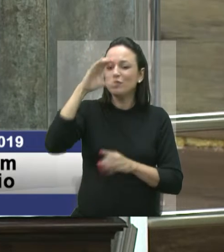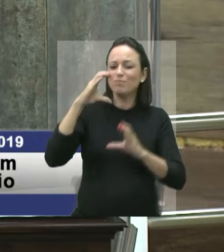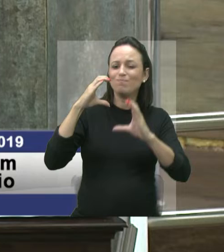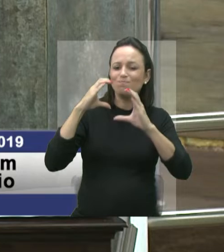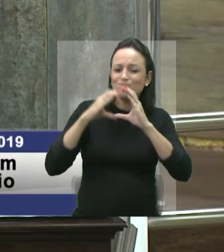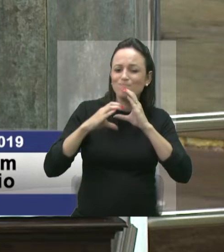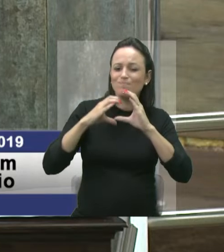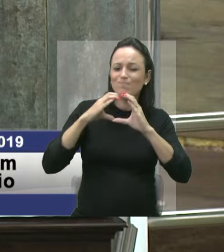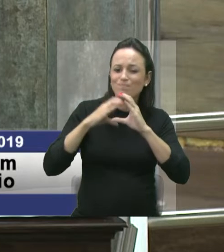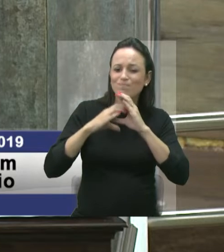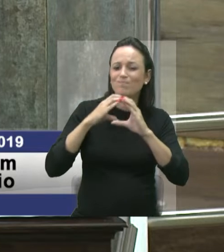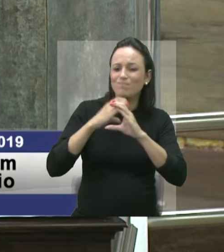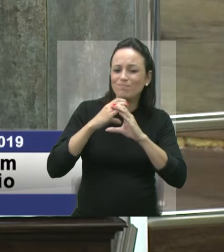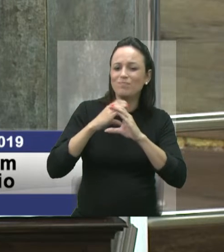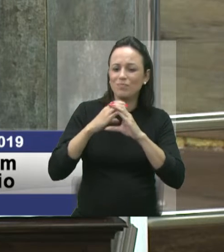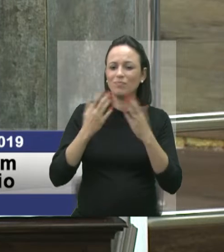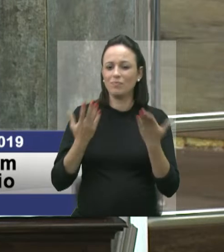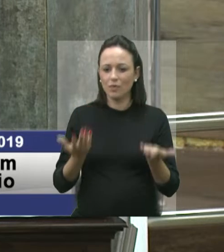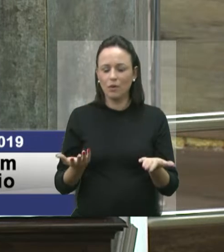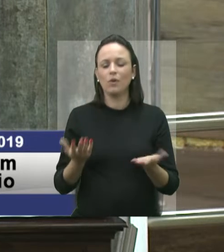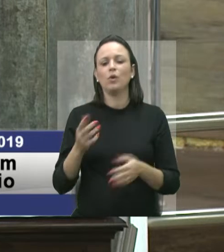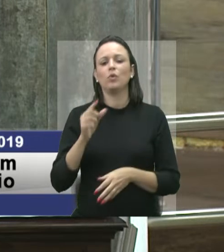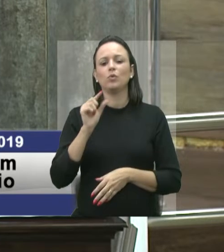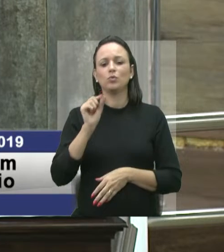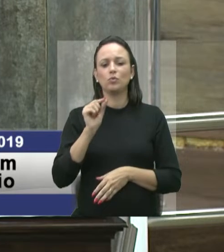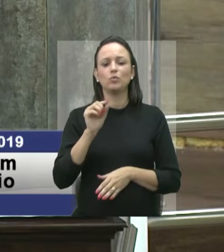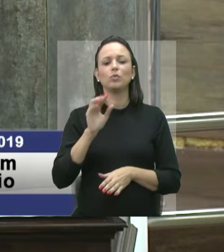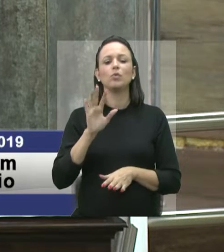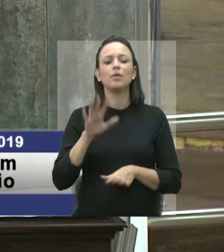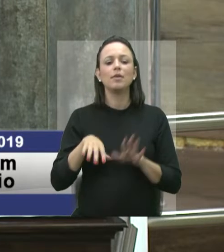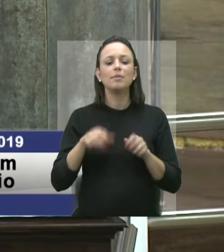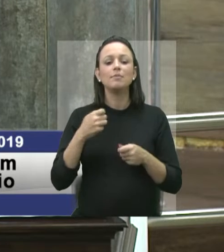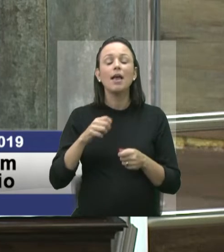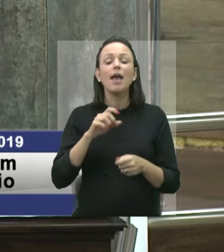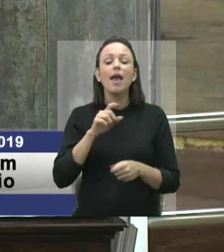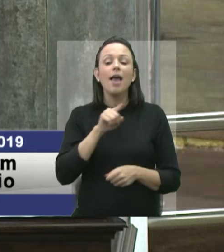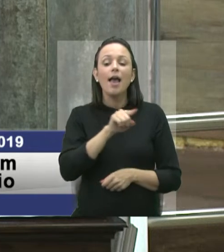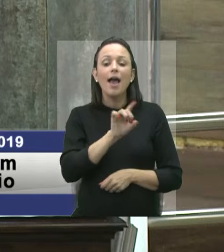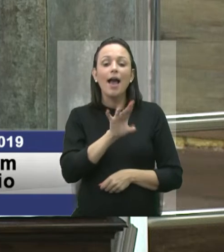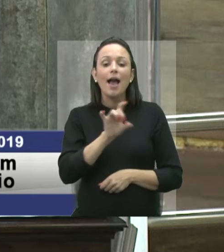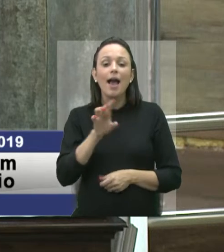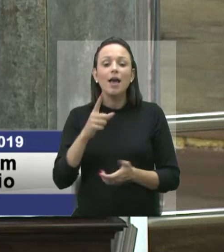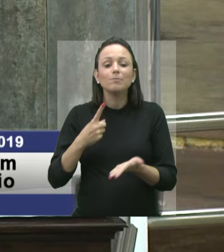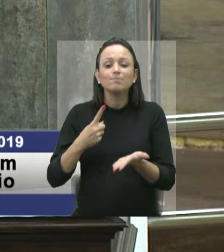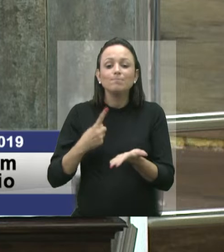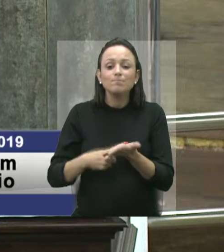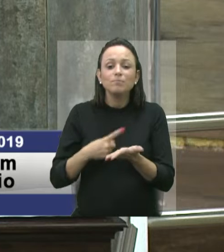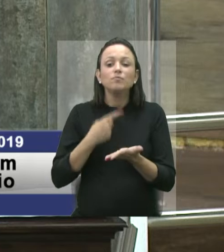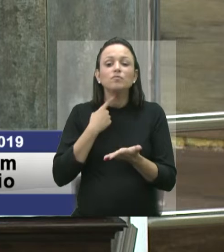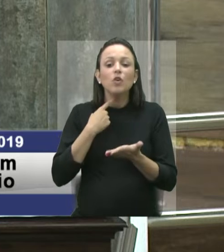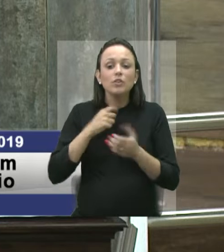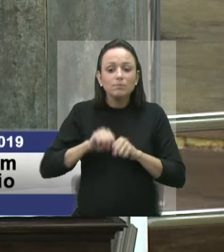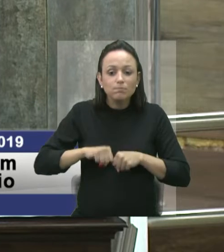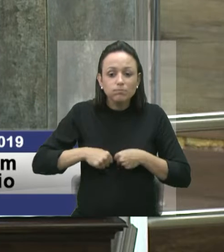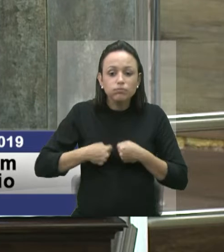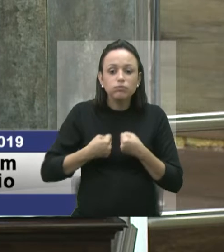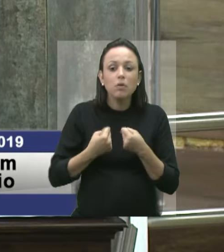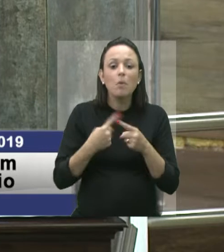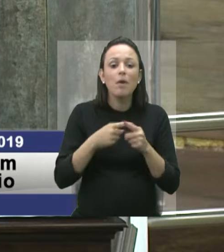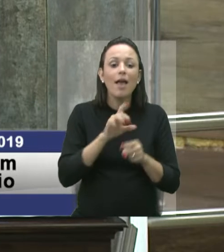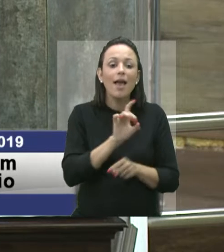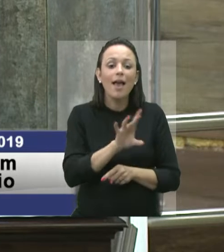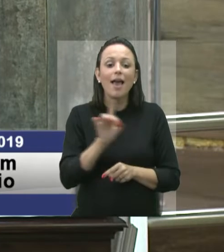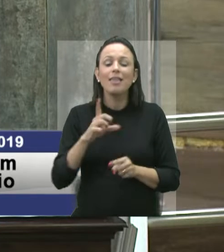indivíduo varia de acordo com o grau de comprometimento propiciado